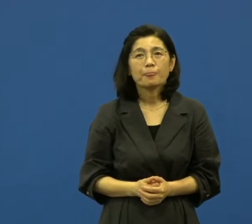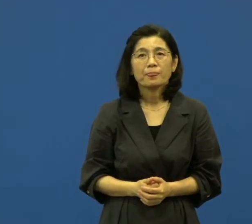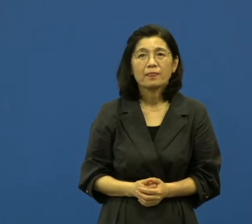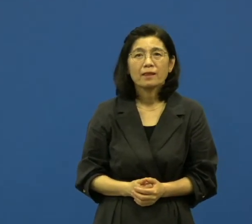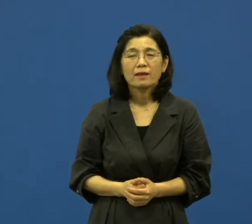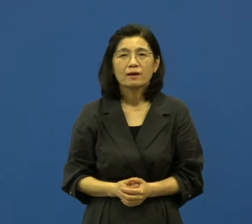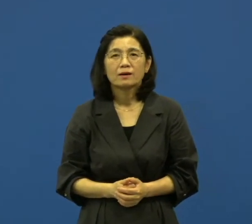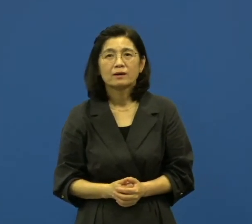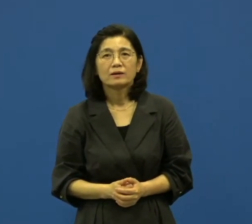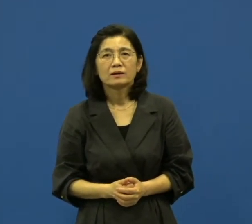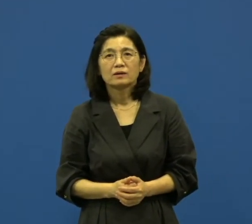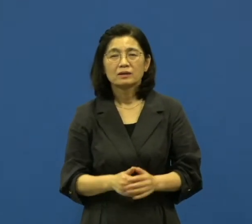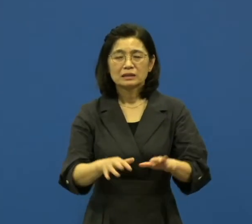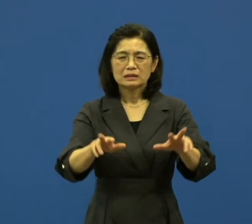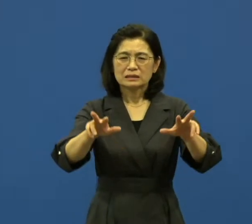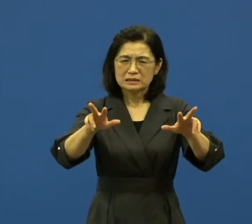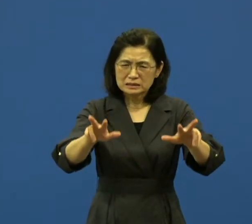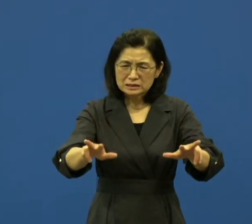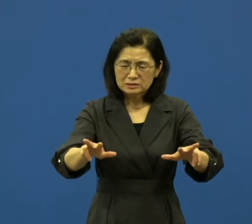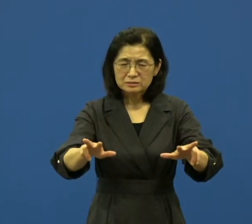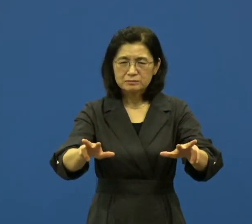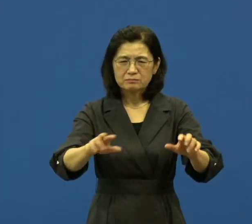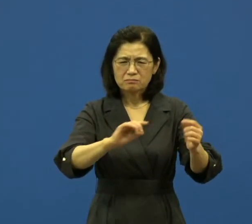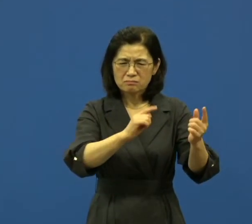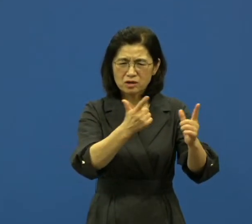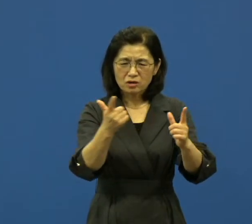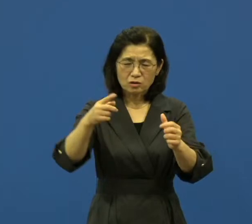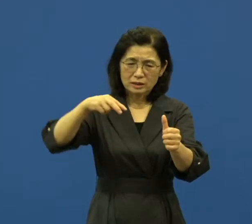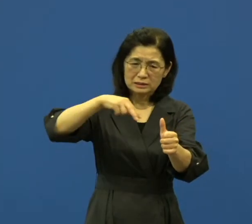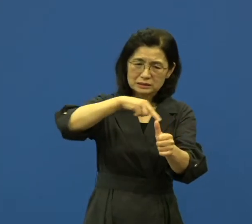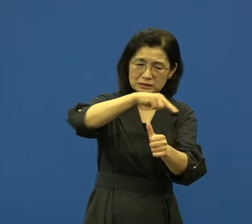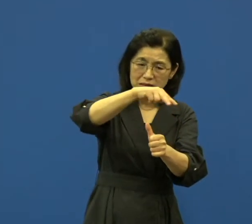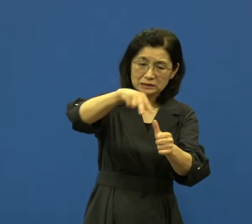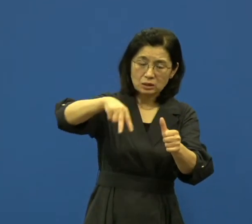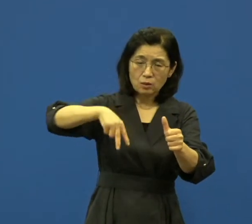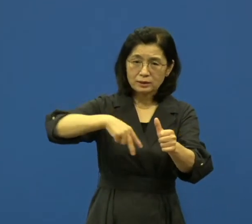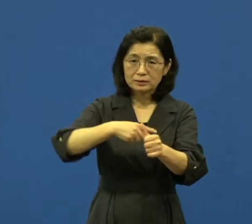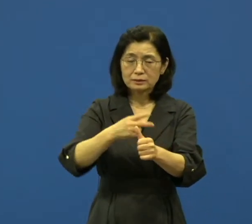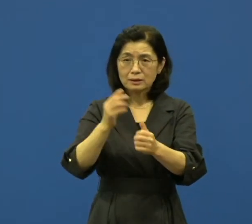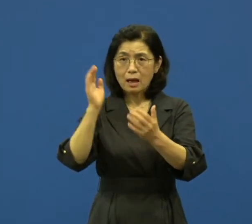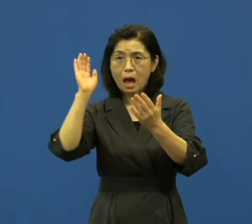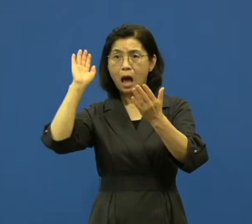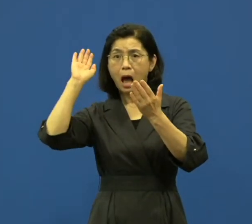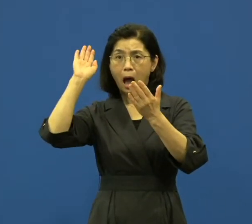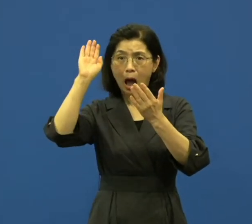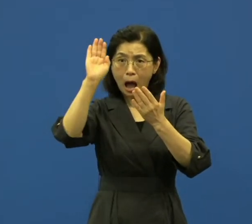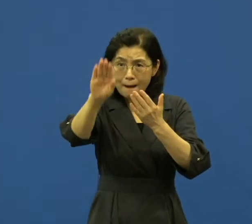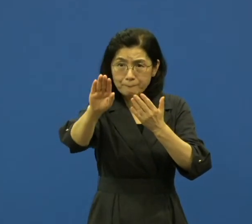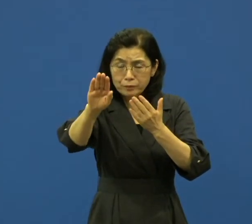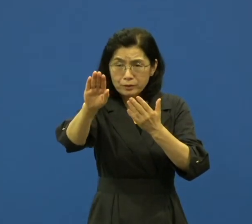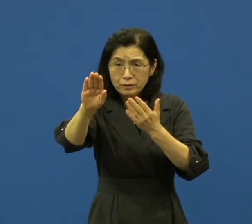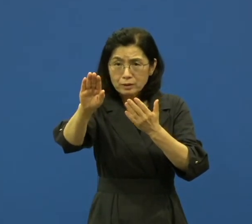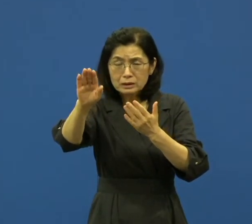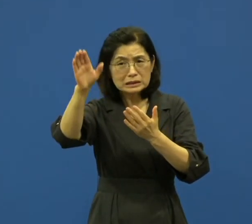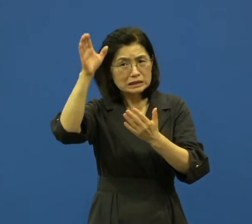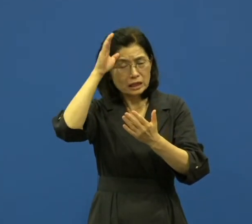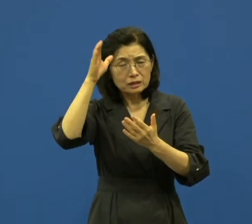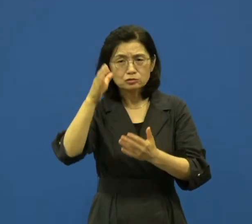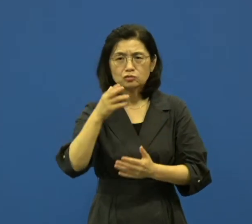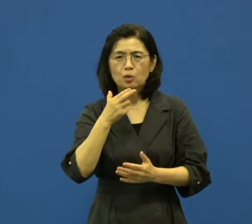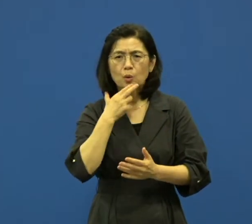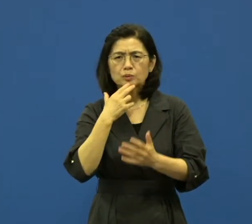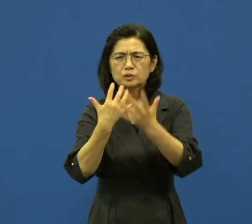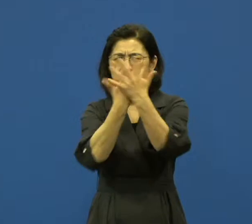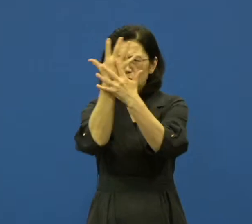오늘 이 시대의 여러 가지 상황들이 전망이 어렵다는 거예요. 전망을 예측할 수가 없어. 너무 불확실해.